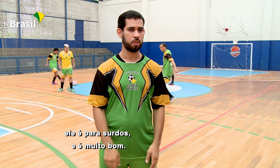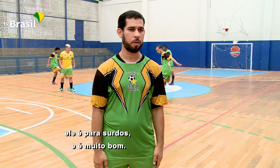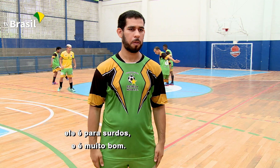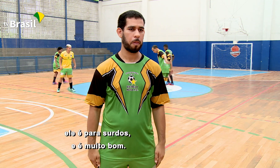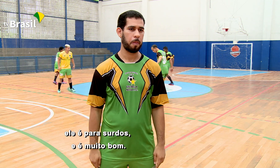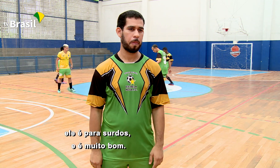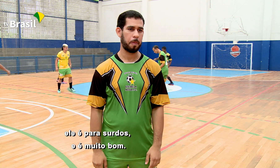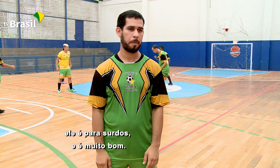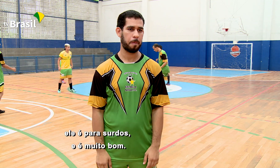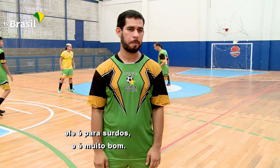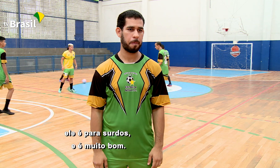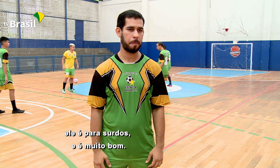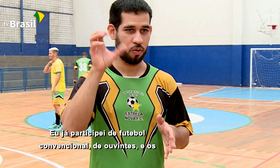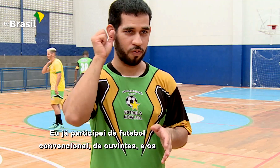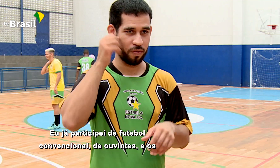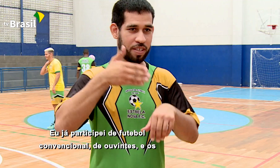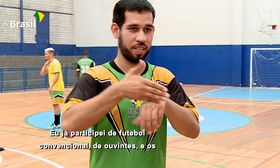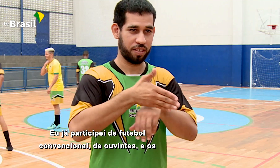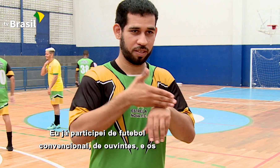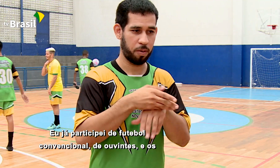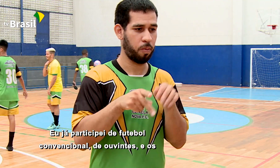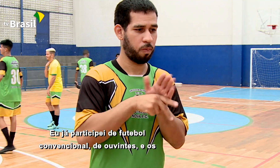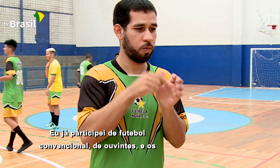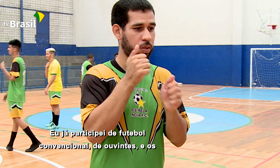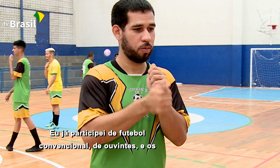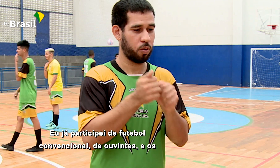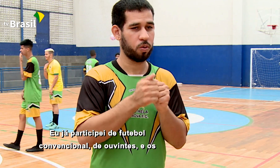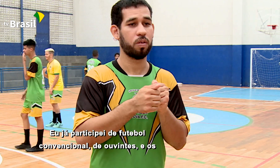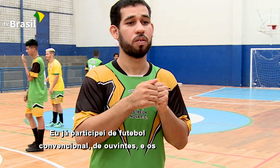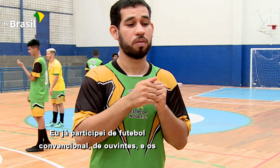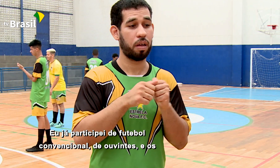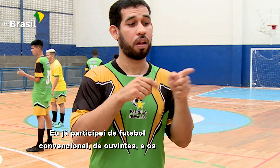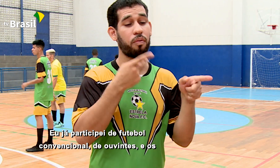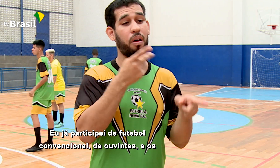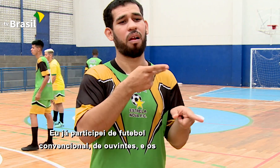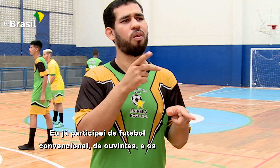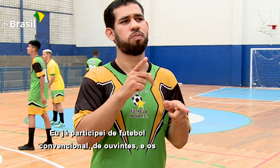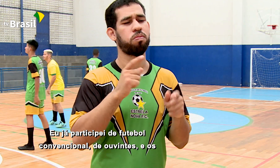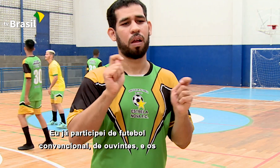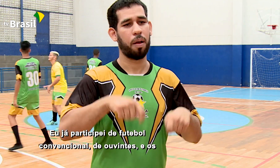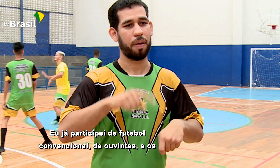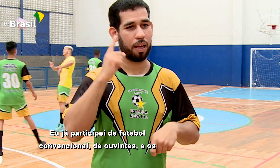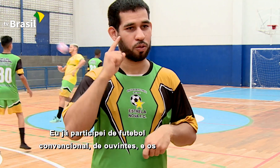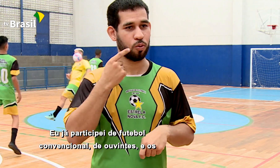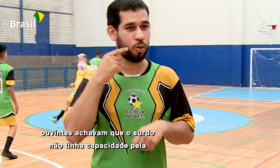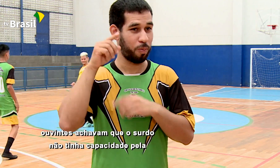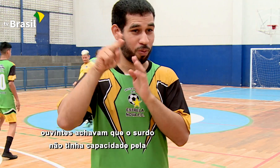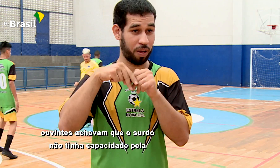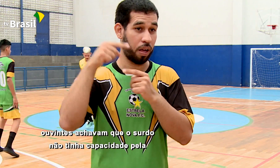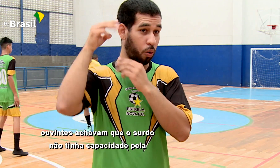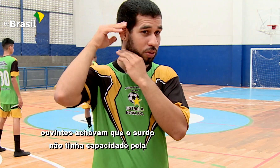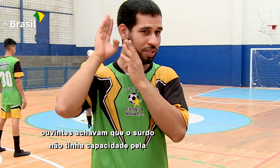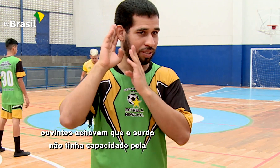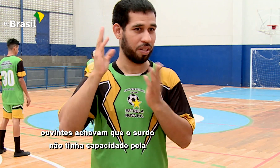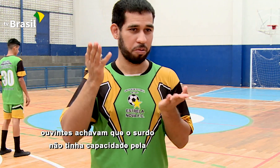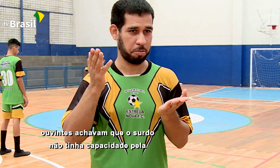e é muito bom. Eu já participei de futebol convencional, de ouvintes, E os ouvintes achavam que o surdo não